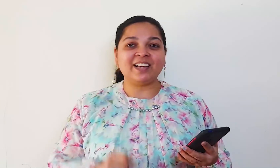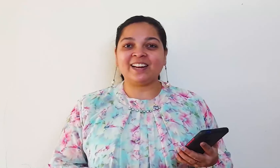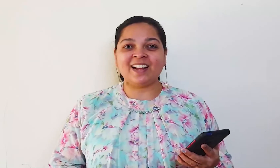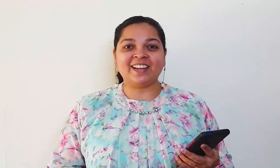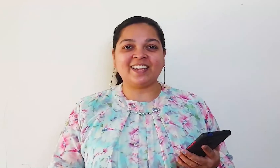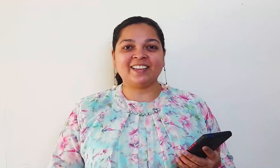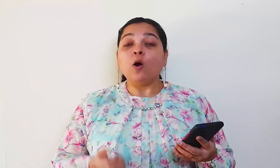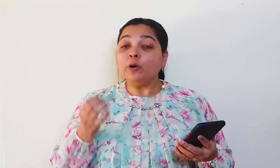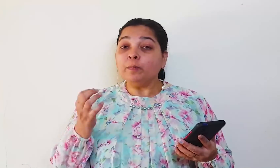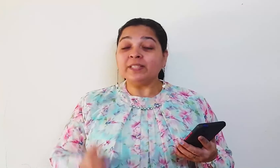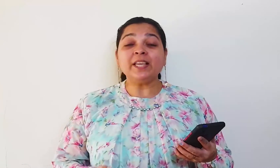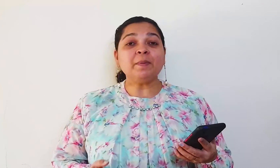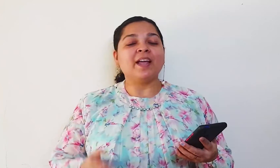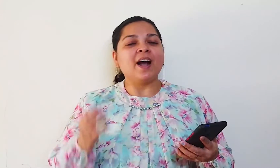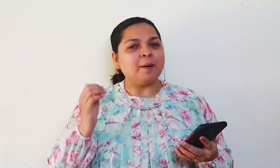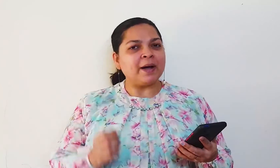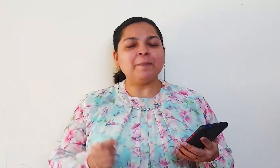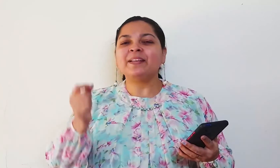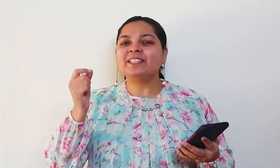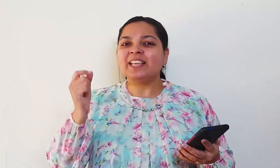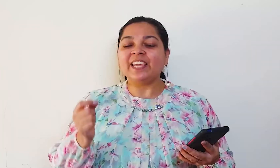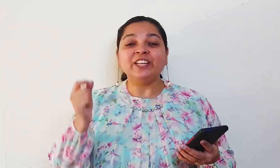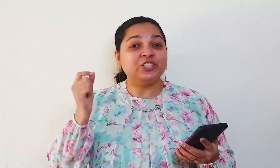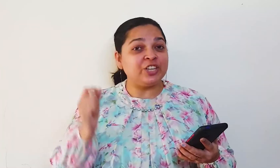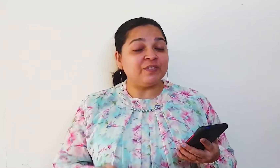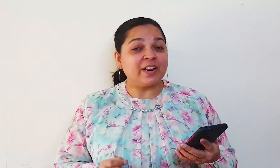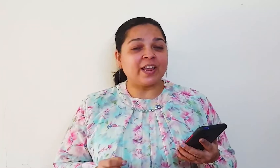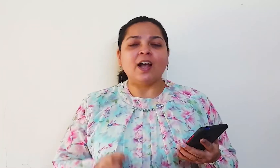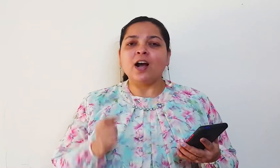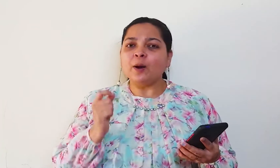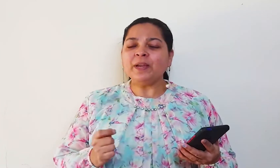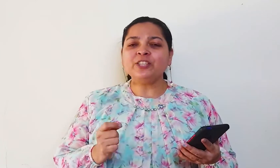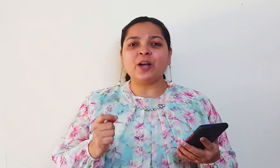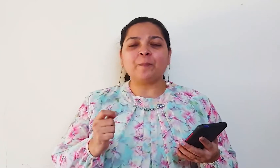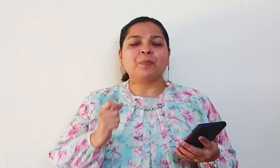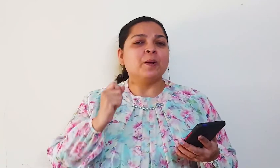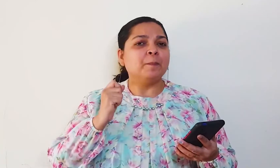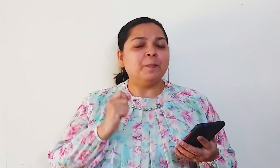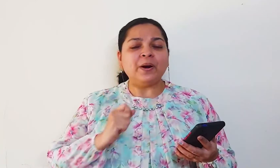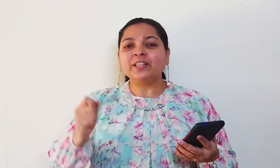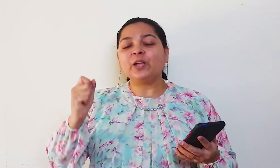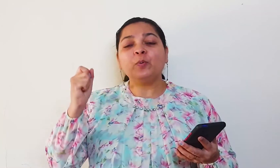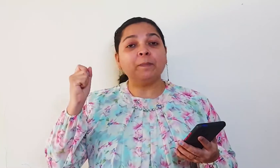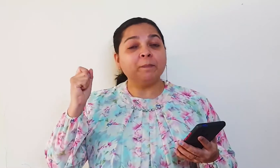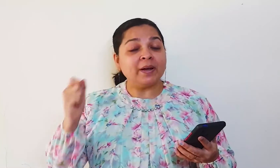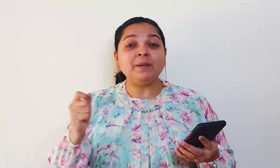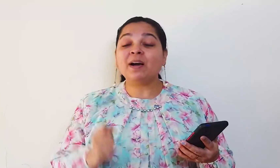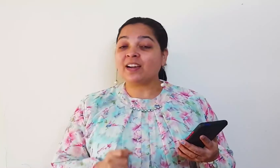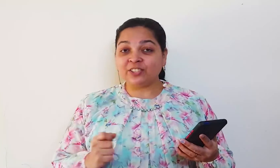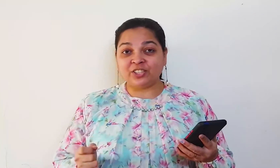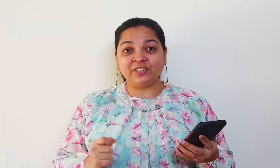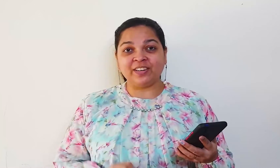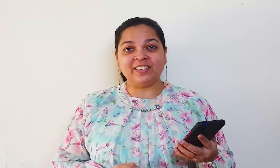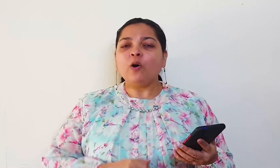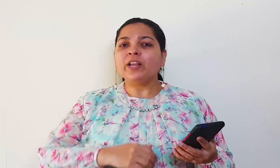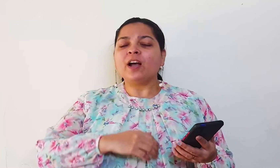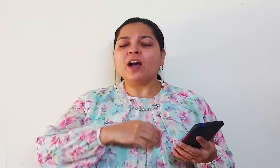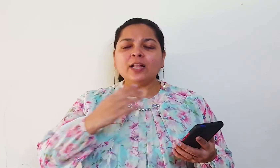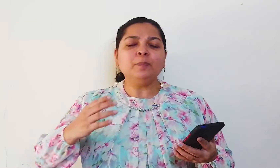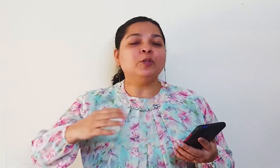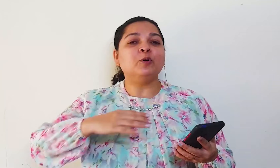जीवन पवित्र आत्माको शक्ति र सामर्थ्यद्वारा। प्रेज द लर्ड। ल भन्नुहोस् त, हामीभित्र के